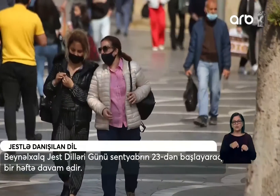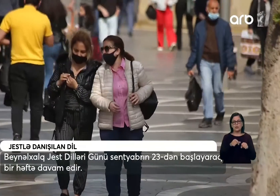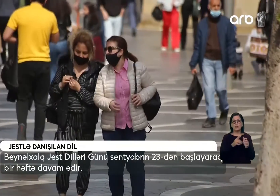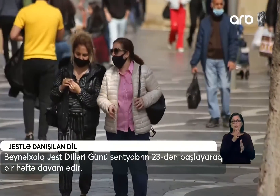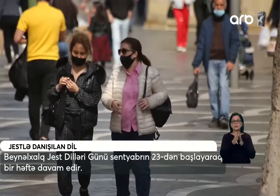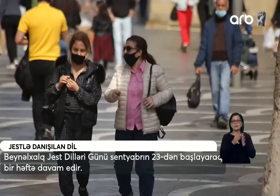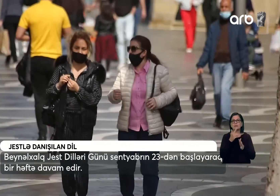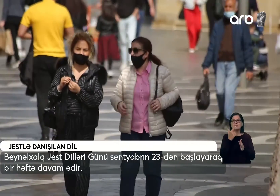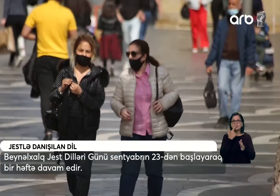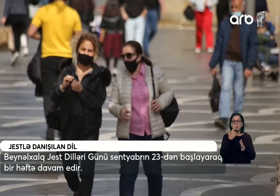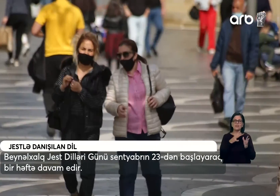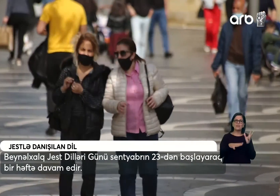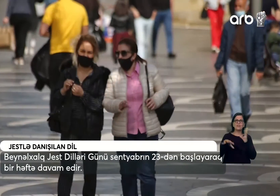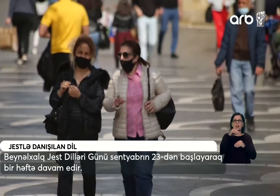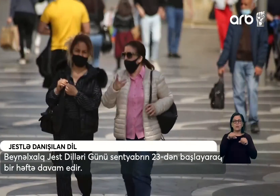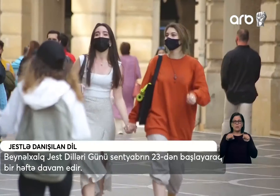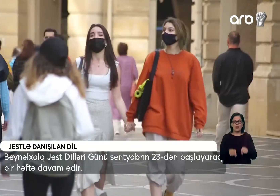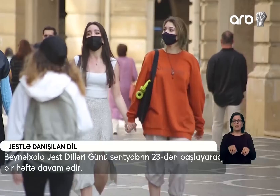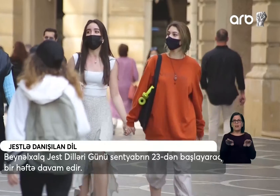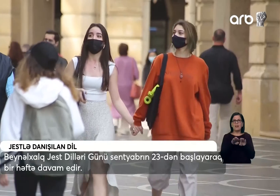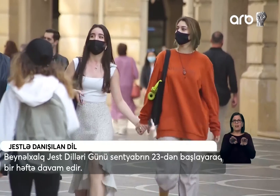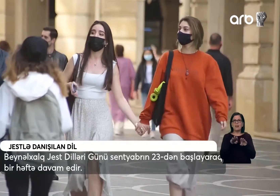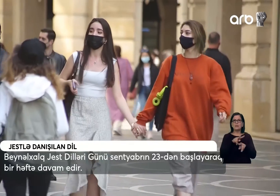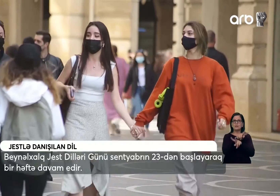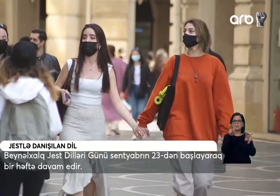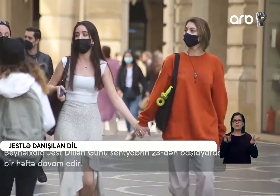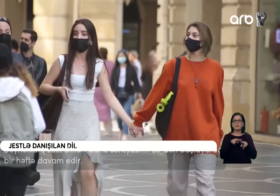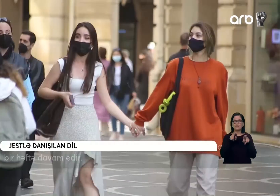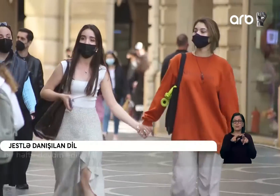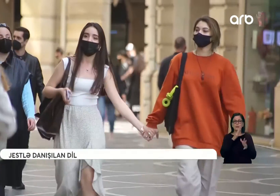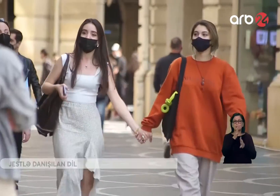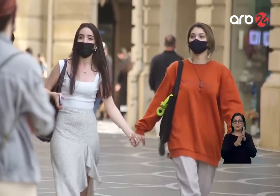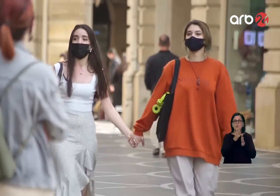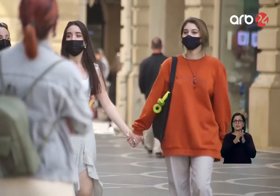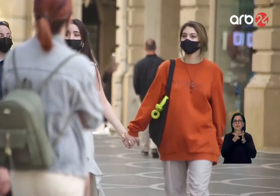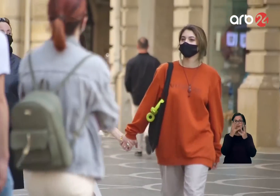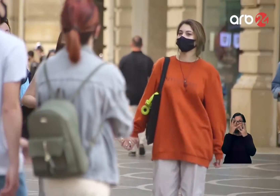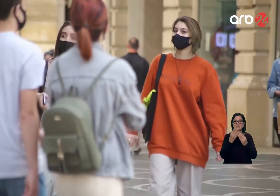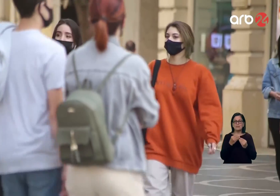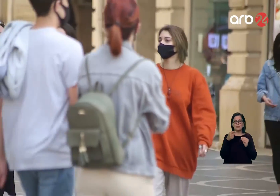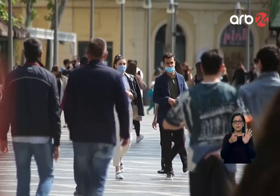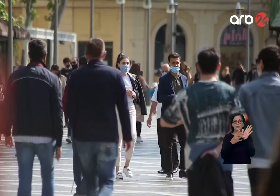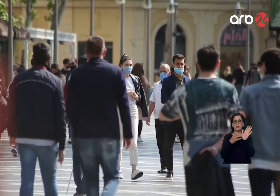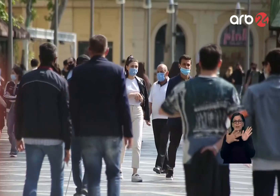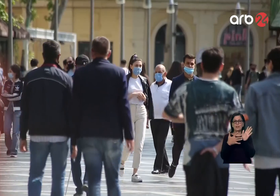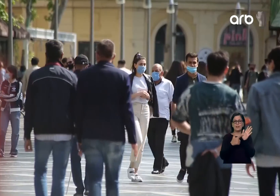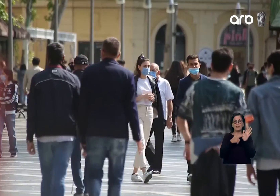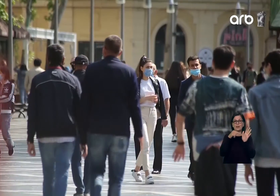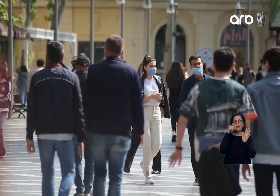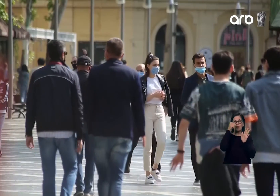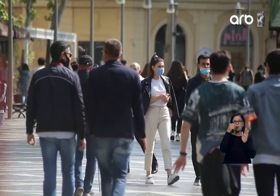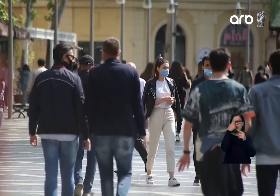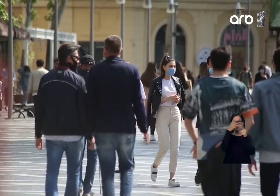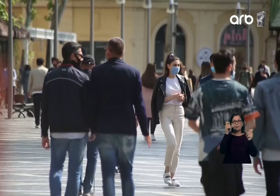jest dilləri və hamı üçün insan hüquqları şüarı altında keçirilən Beynəlxalq Jest Dilləri günü 1957-ci